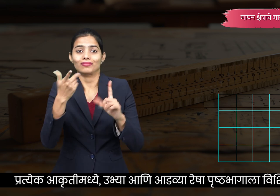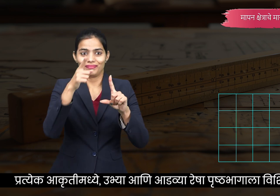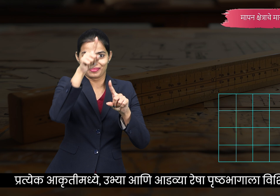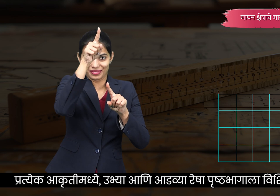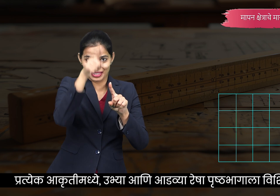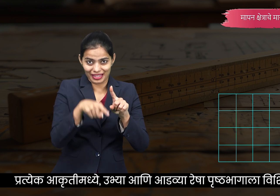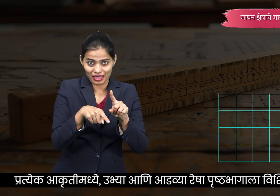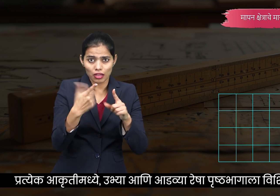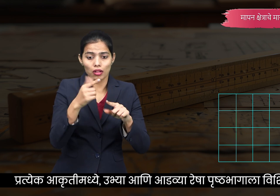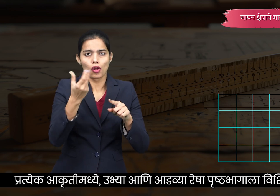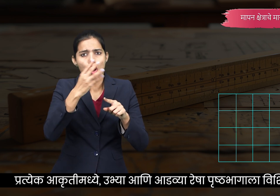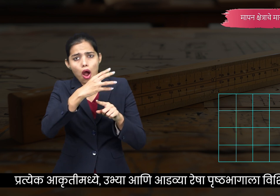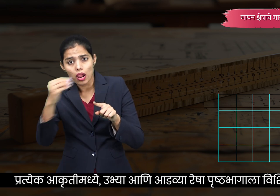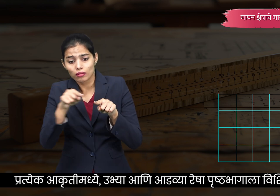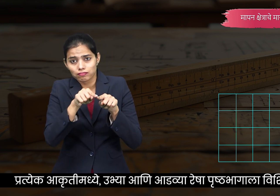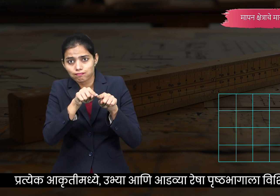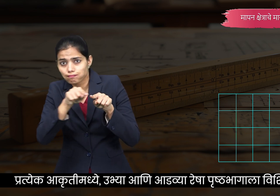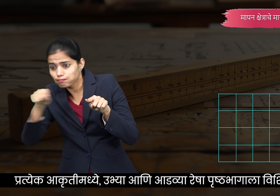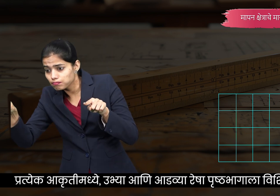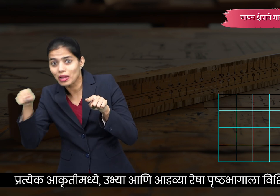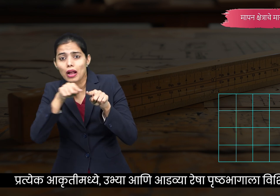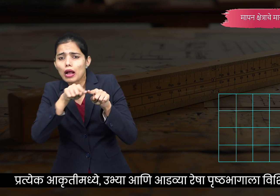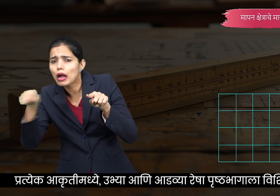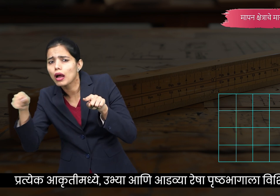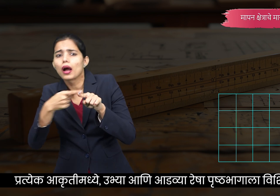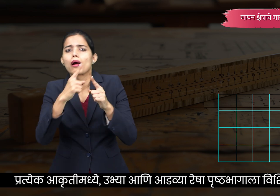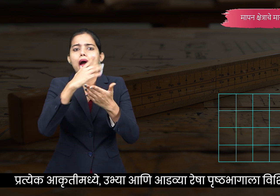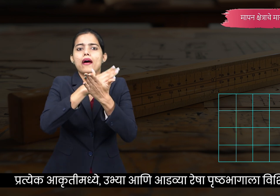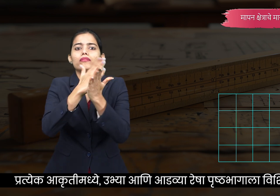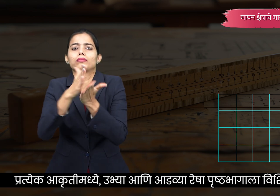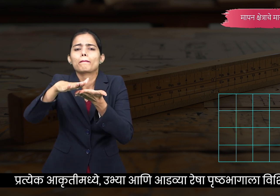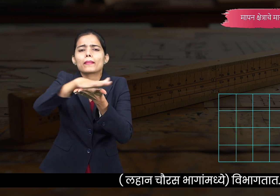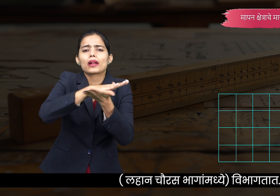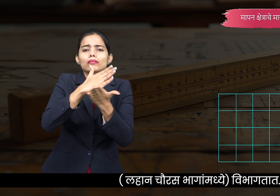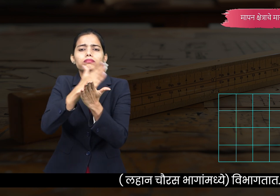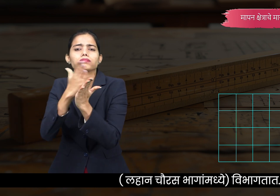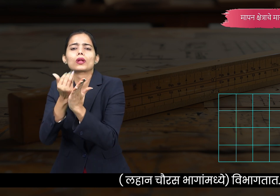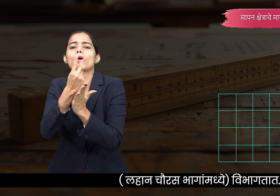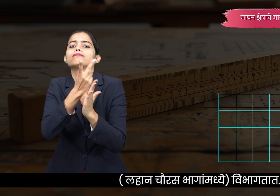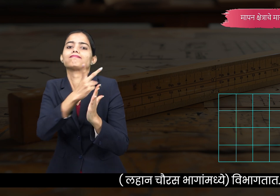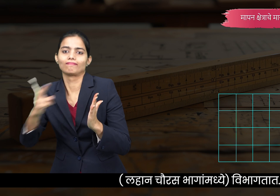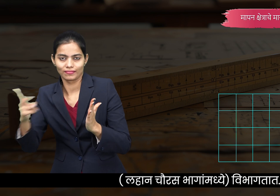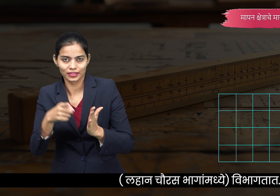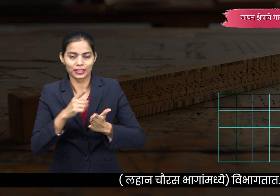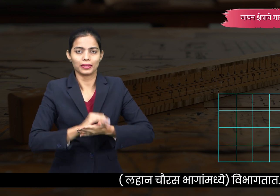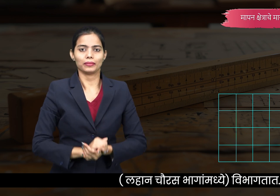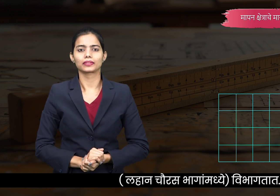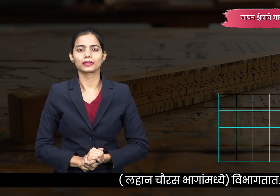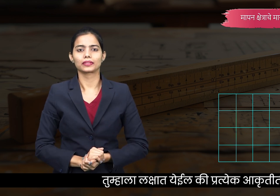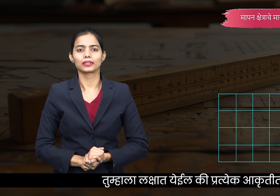प्रत्येक आकृतीमध्ये उभ्या आणि आडव्या रेषा पृष्ठभागाला विशिष्ट संख्येच्या भागांमध्ये लहान चौरस भागांमध्ये